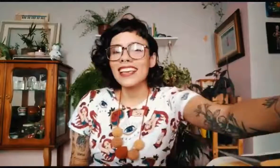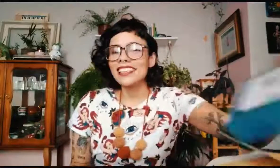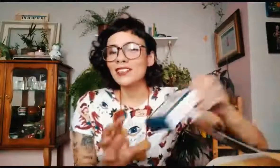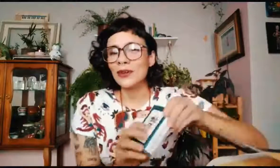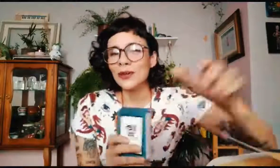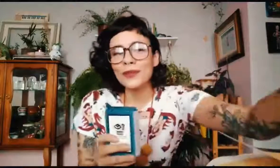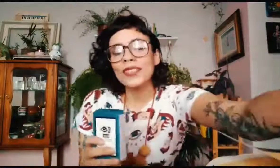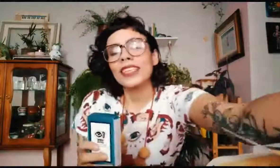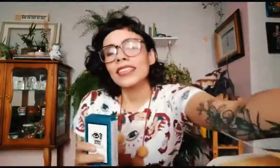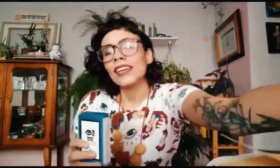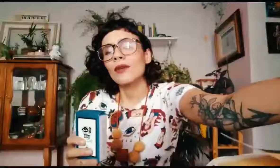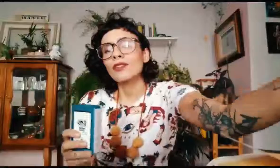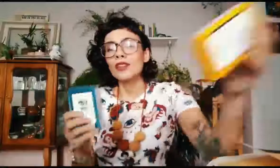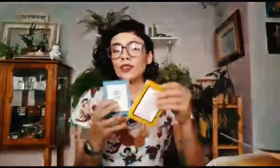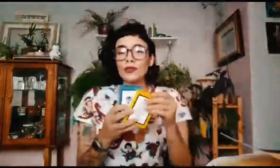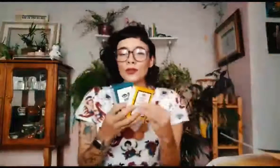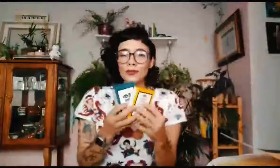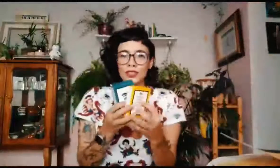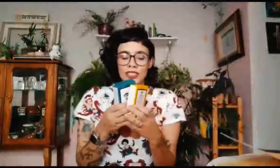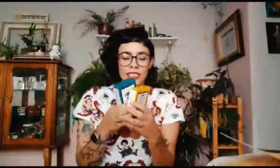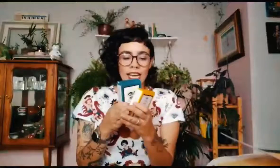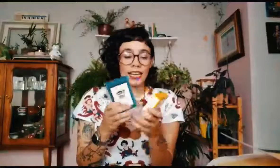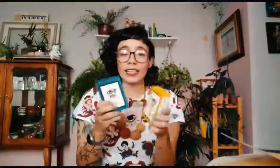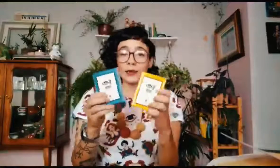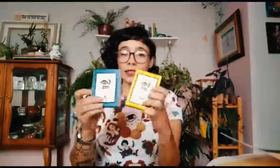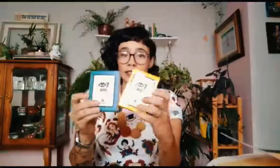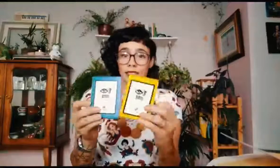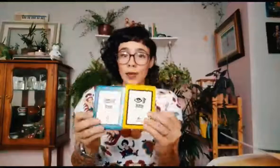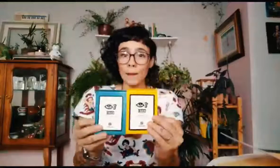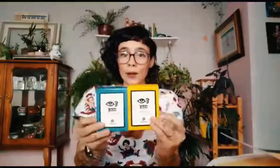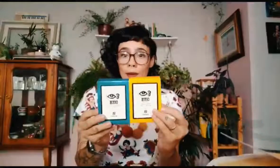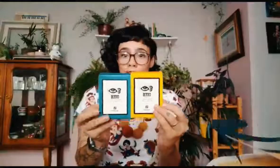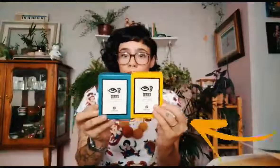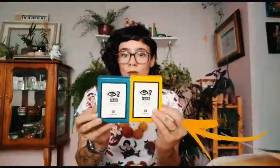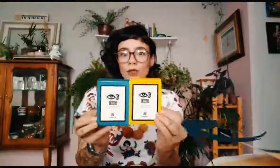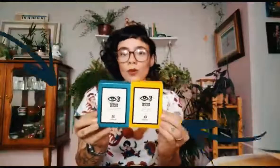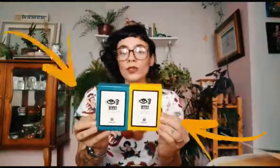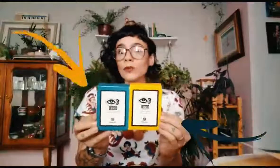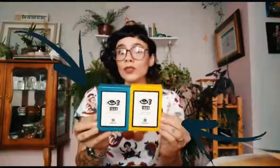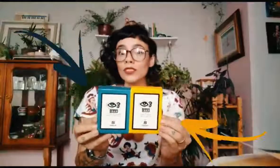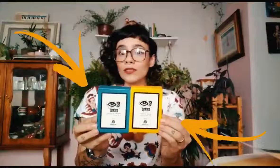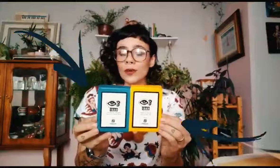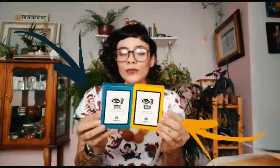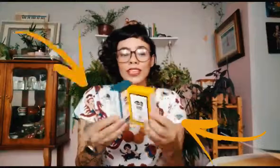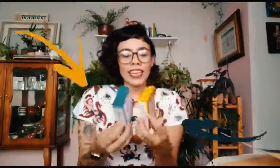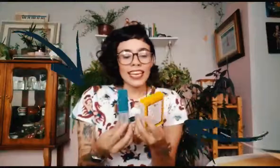esse jogo que tem o objetivo de ensinar Libras para o máximo de pessoas possível. Ele é